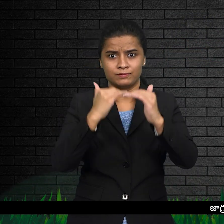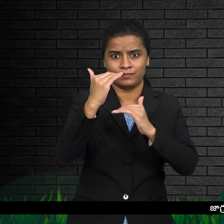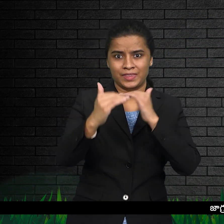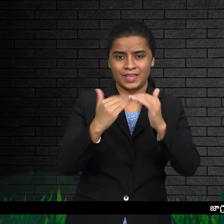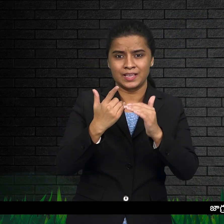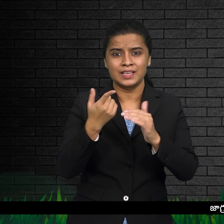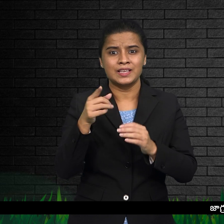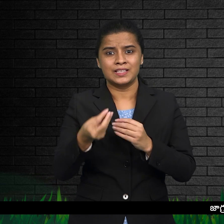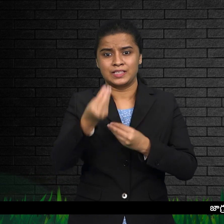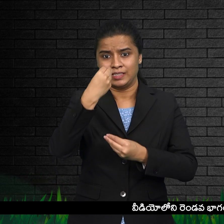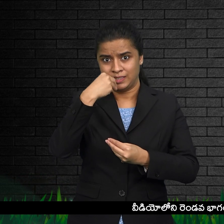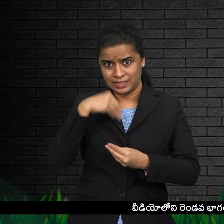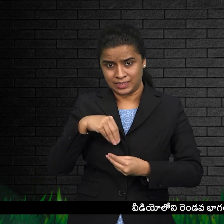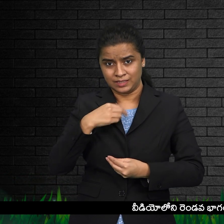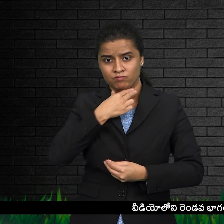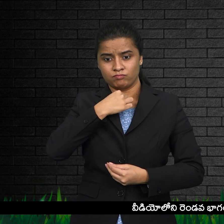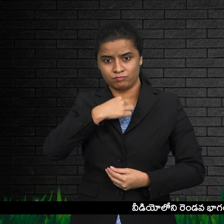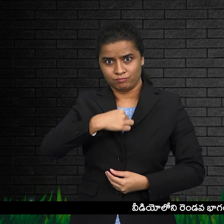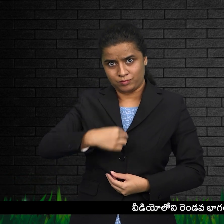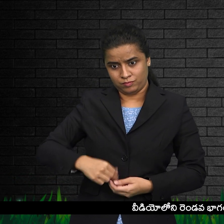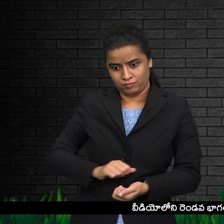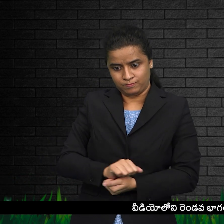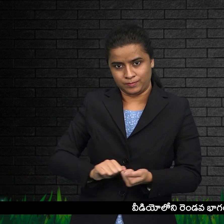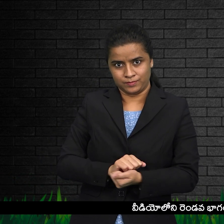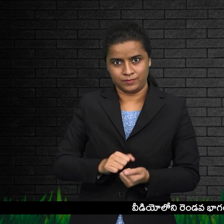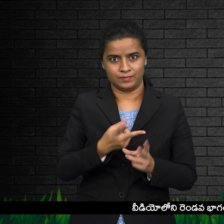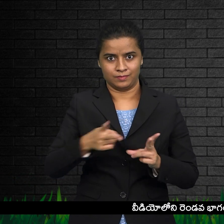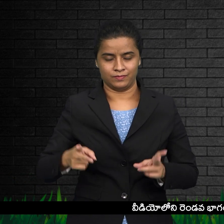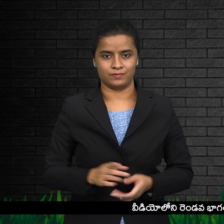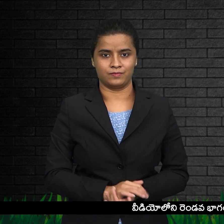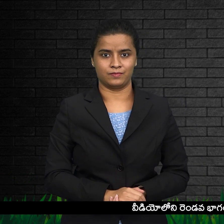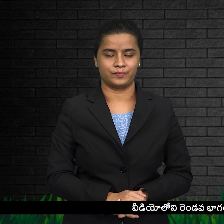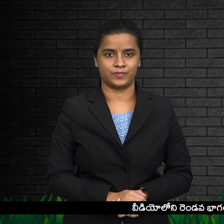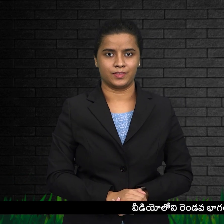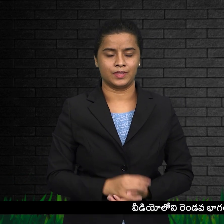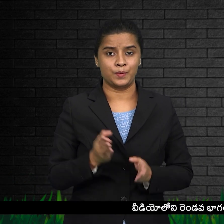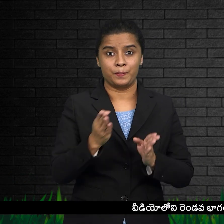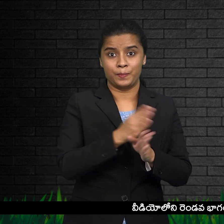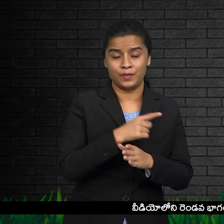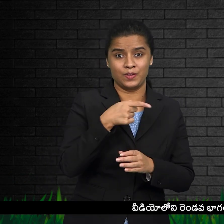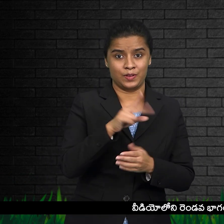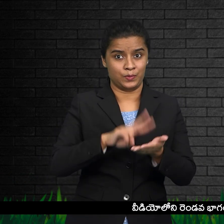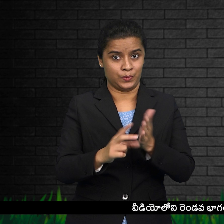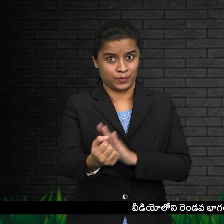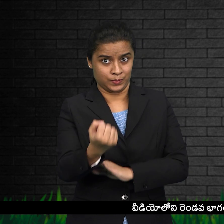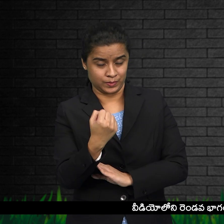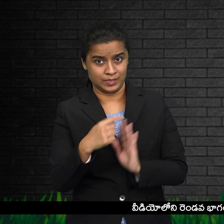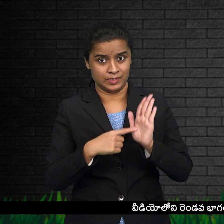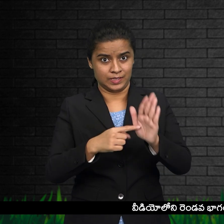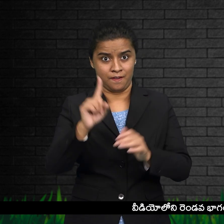జాగ్రత్తగా వినండి. వీడియోలో 2వ భాగంలో ఇది స్పష్టంగా వివరించబడింది.